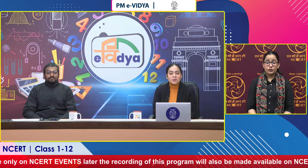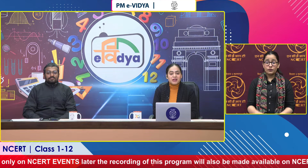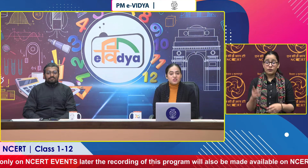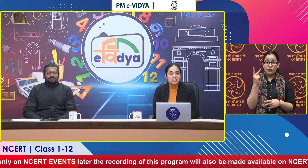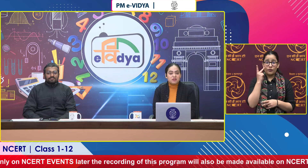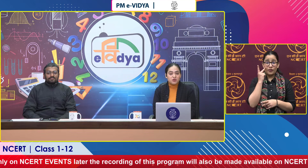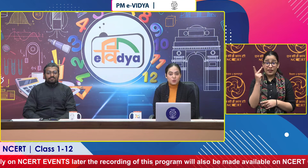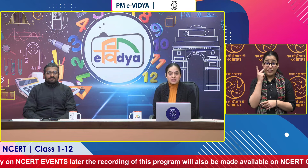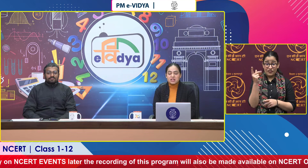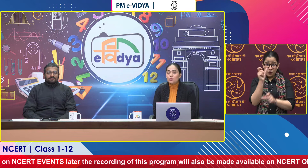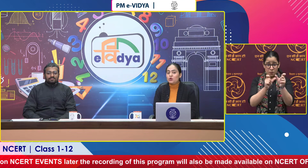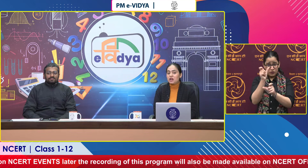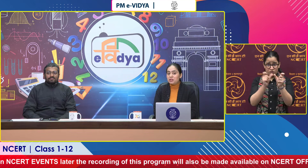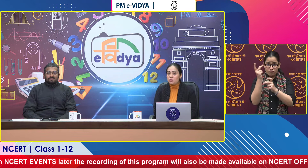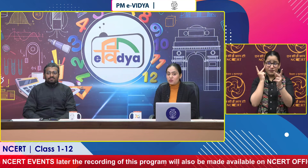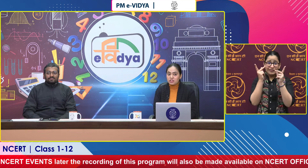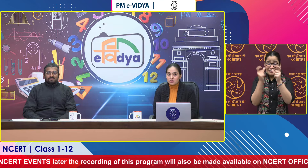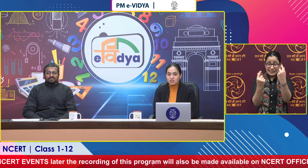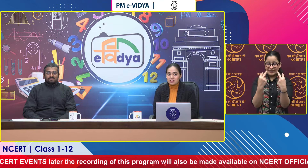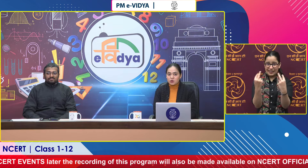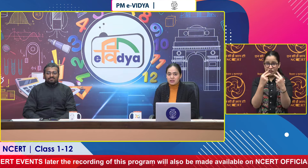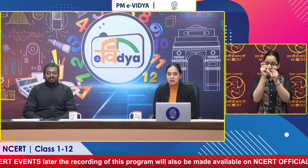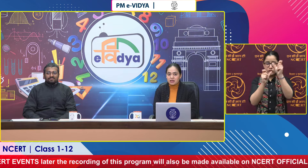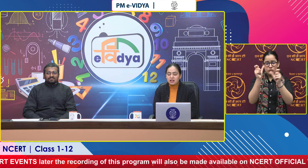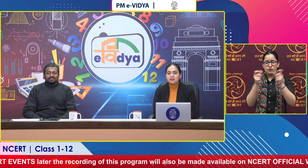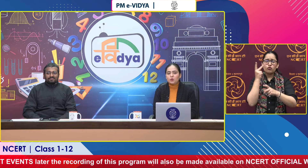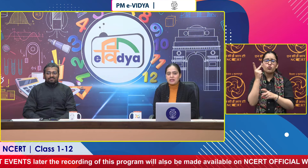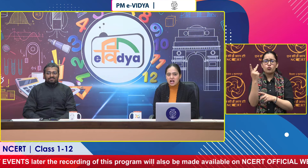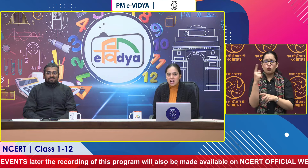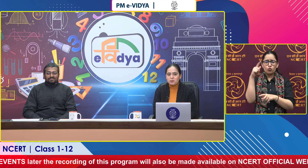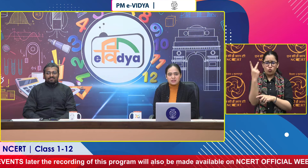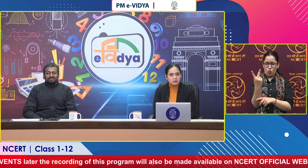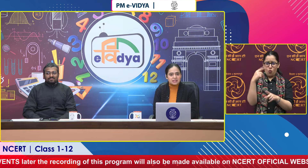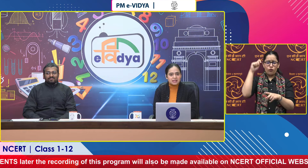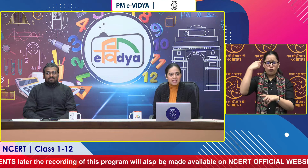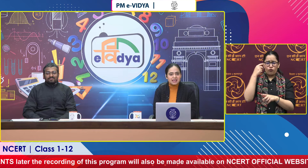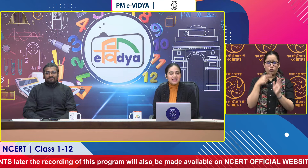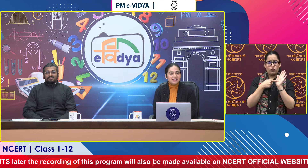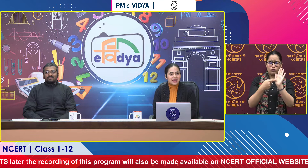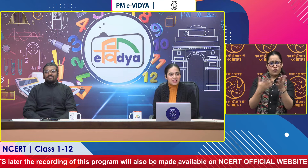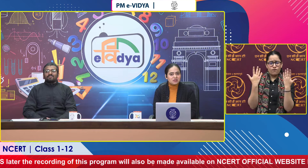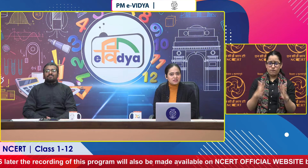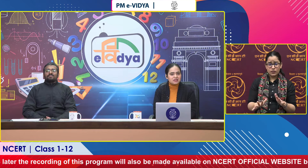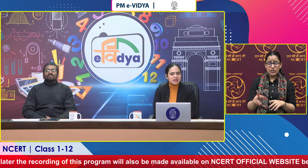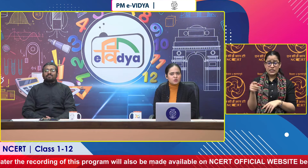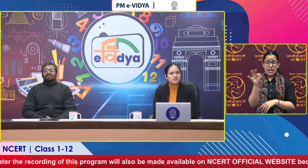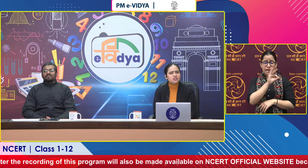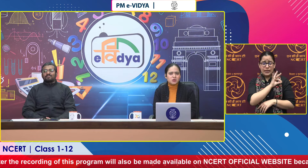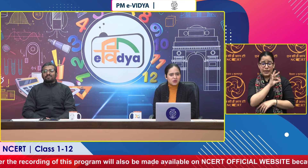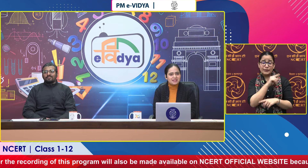हमारे जितने भी व्यूवर्स हैं उन्होंने अभी 2 वीडियोस चलते हुए देखे, तो क्या आप समझ सके कि लाइक्स और डिसलाइक्स वाला वीडियो कौन